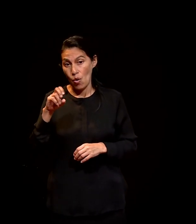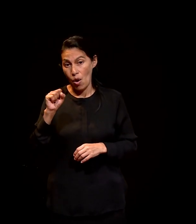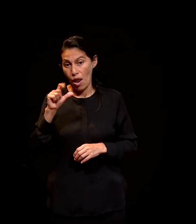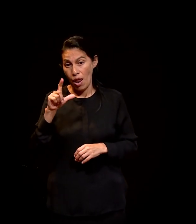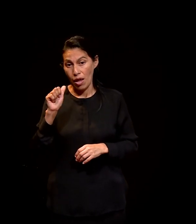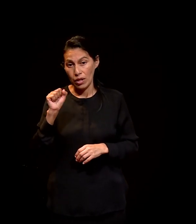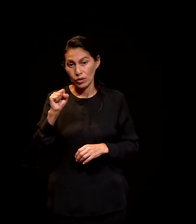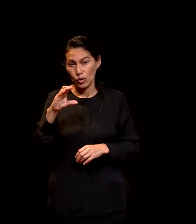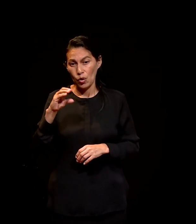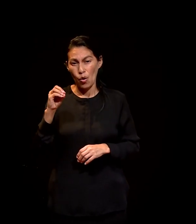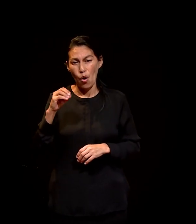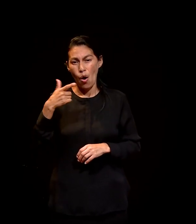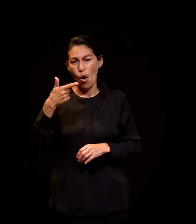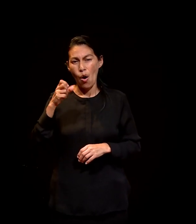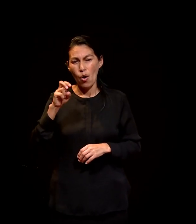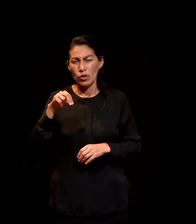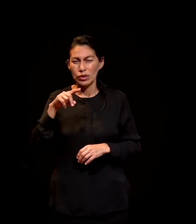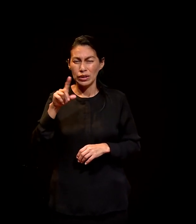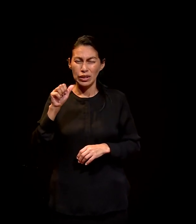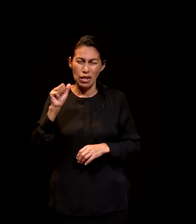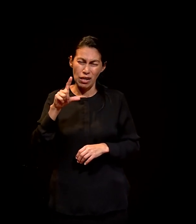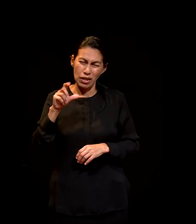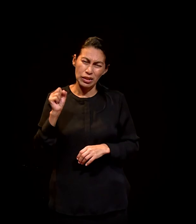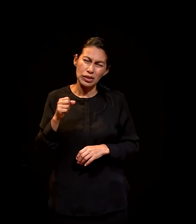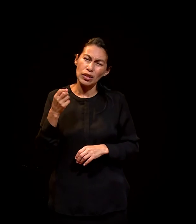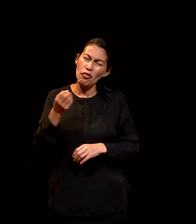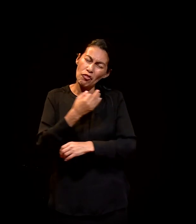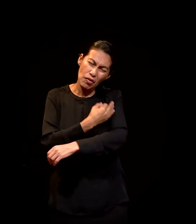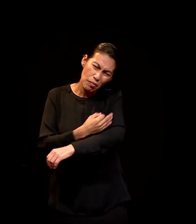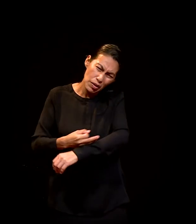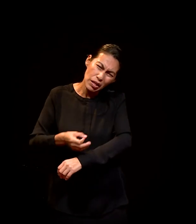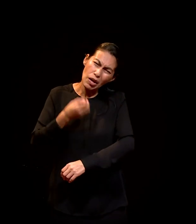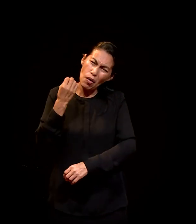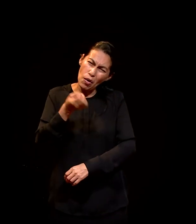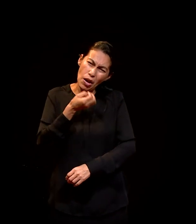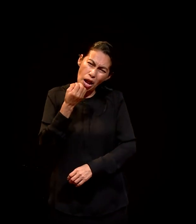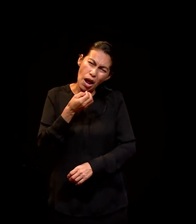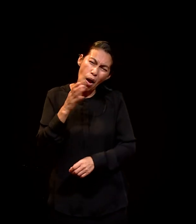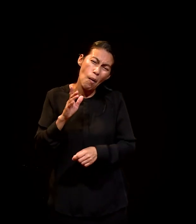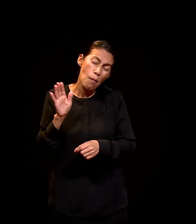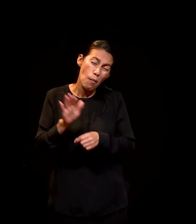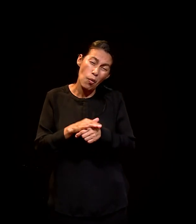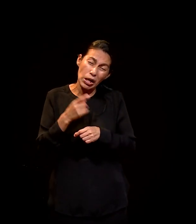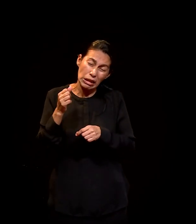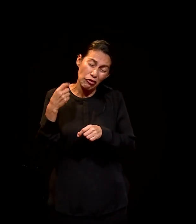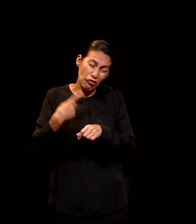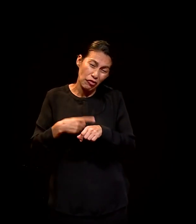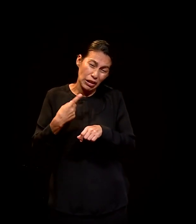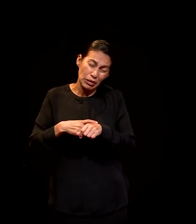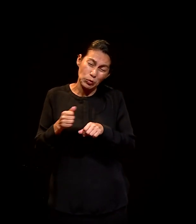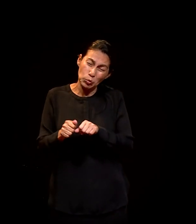mira salas como por el proceso por el cruce